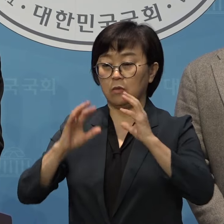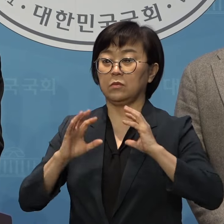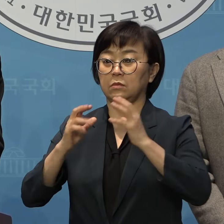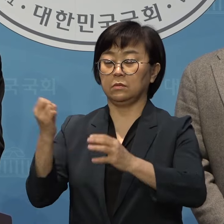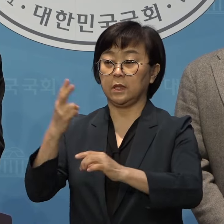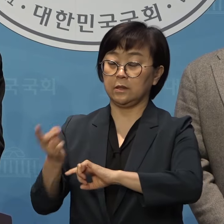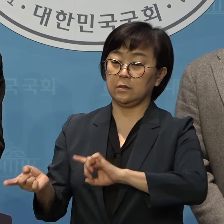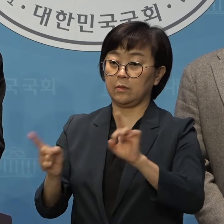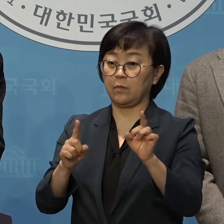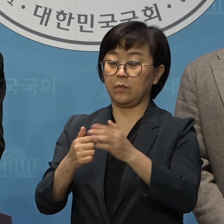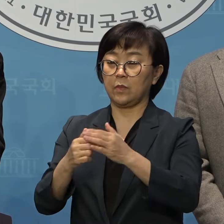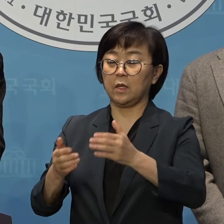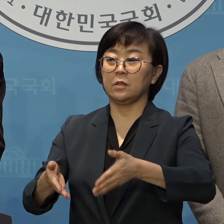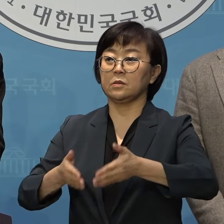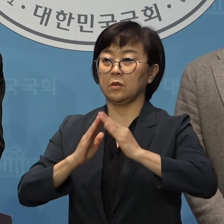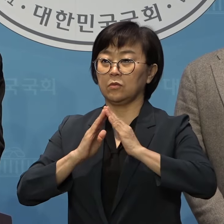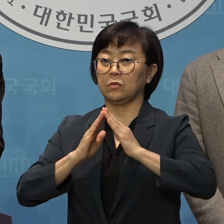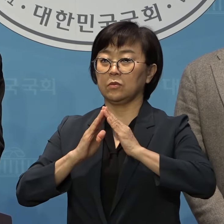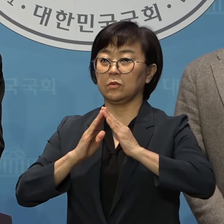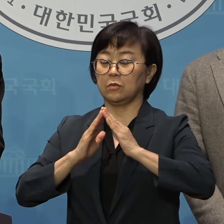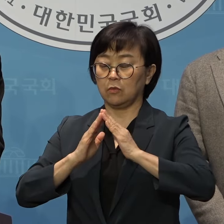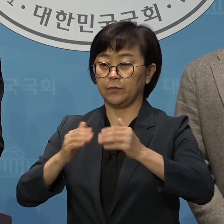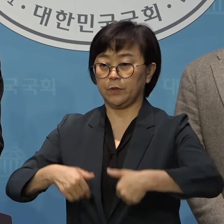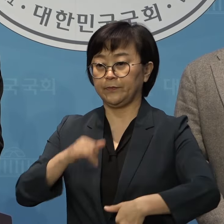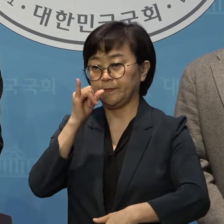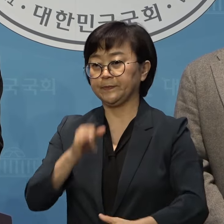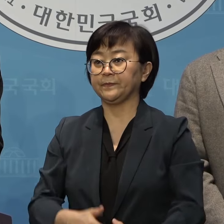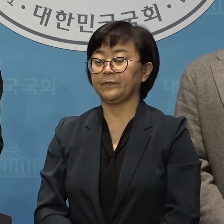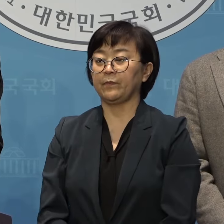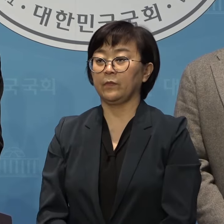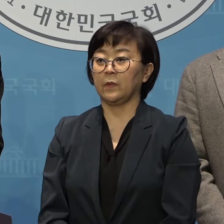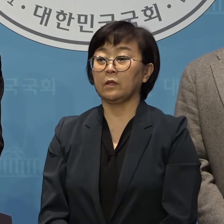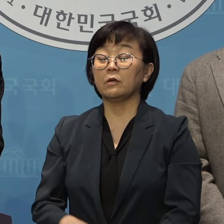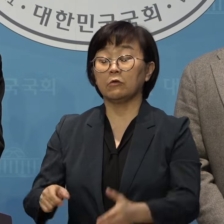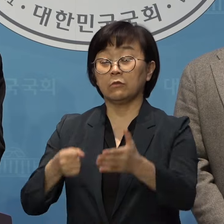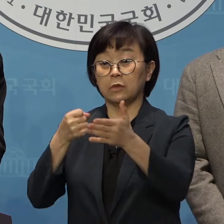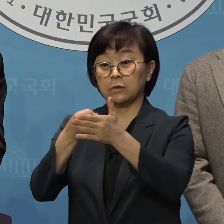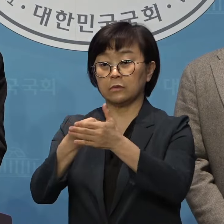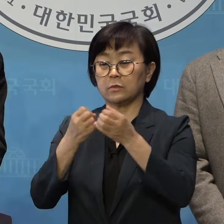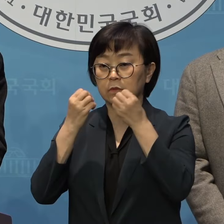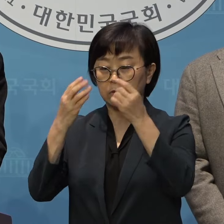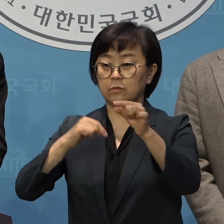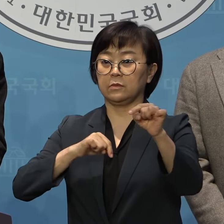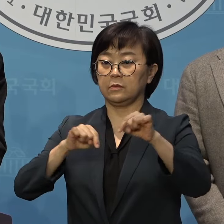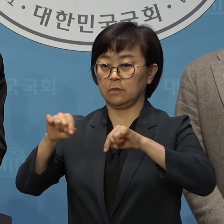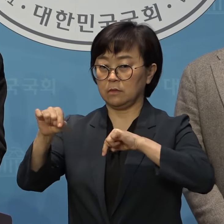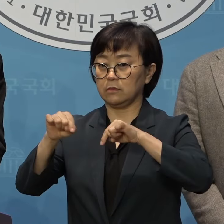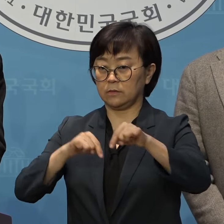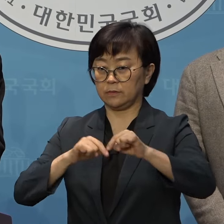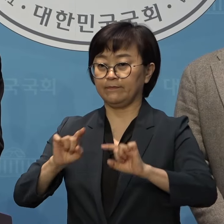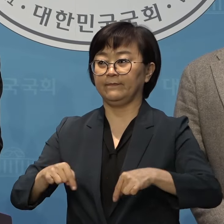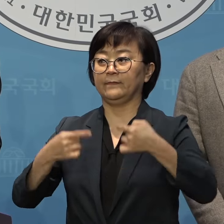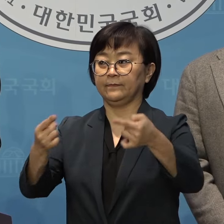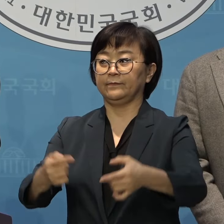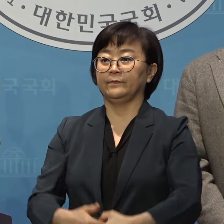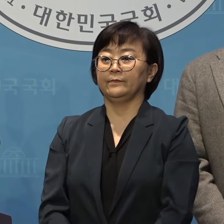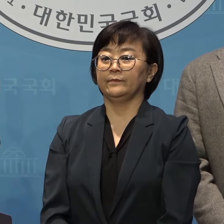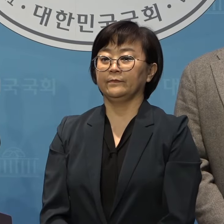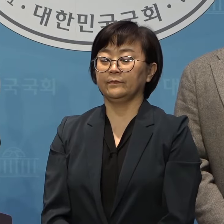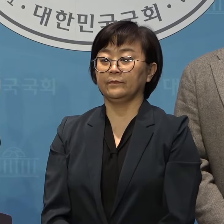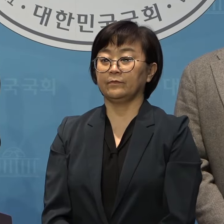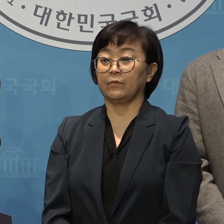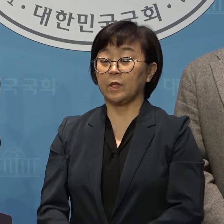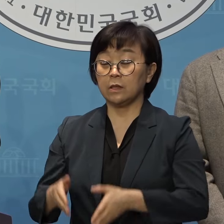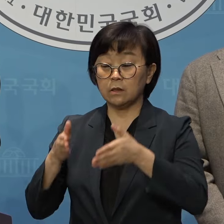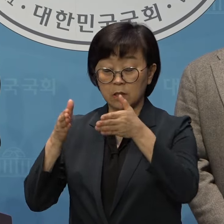다시 세우는 제2의 건국에 나서야 합니다. 그런 각오로 새로운 정치에 임하겠습니다.